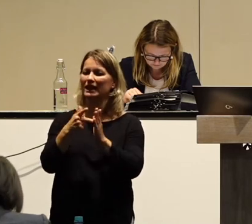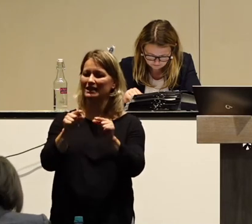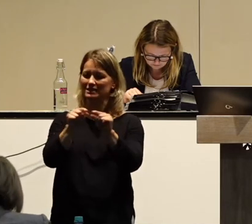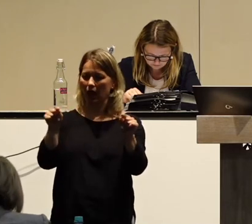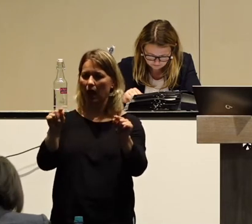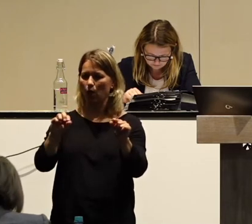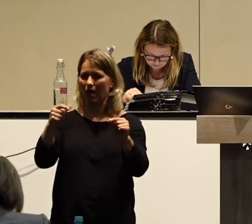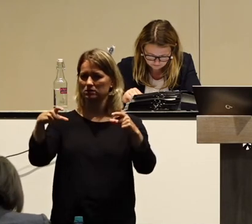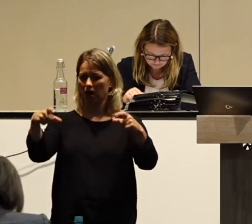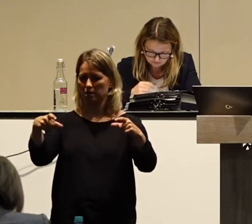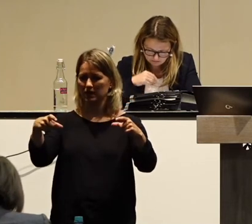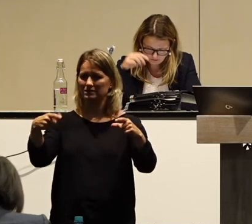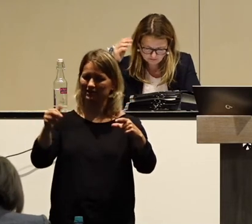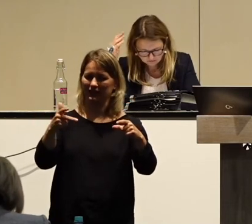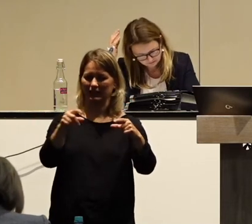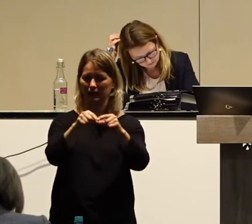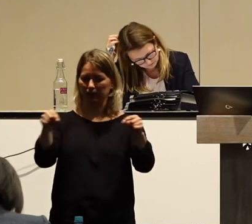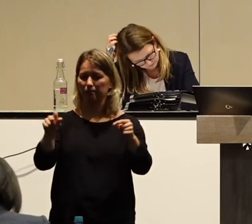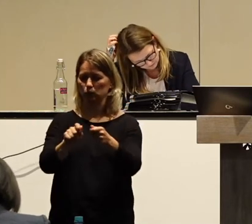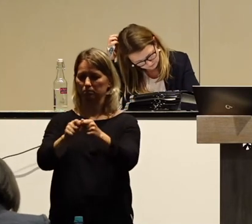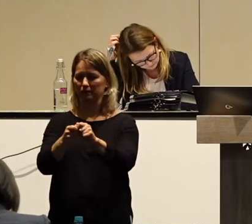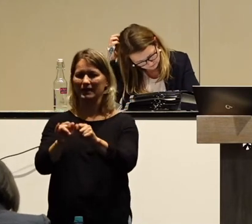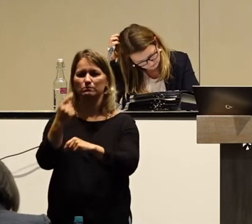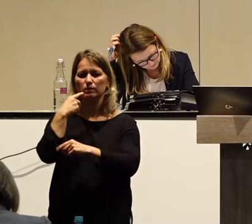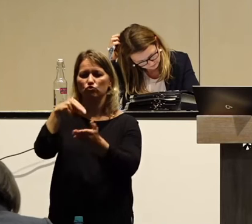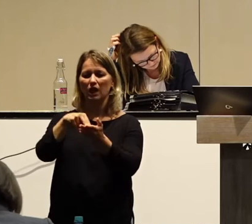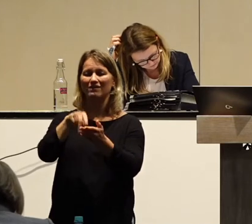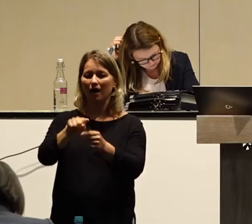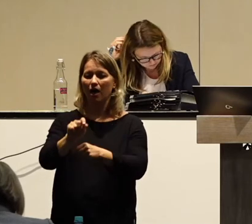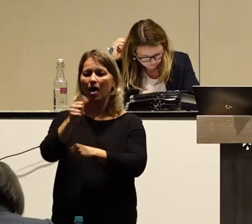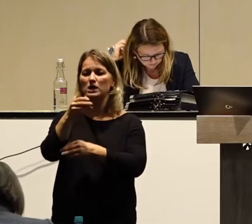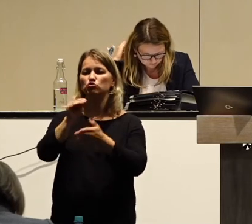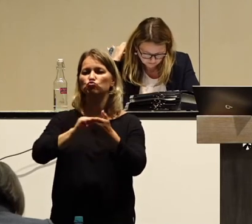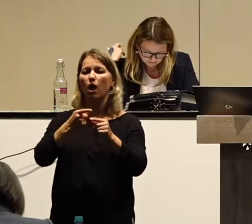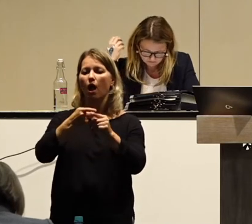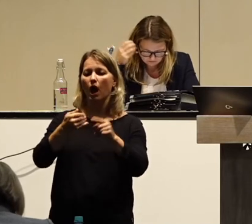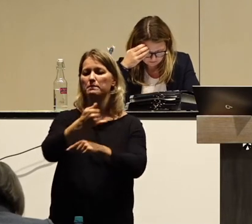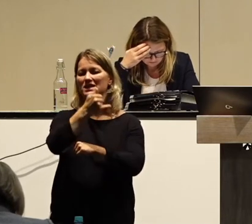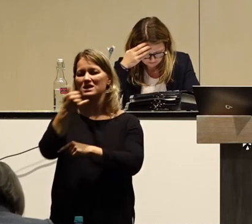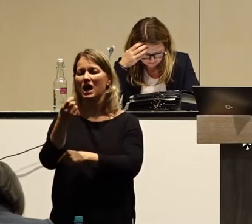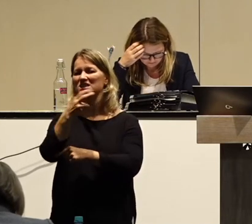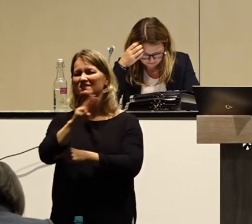ersten Absatz ändern, wo jetzt im Moment noch steht, des ersten Schulhalbjahres